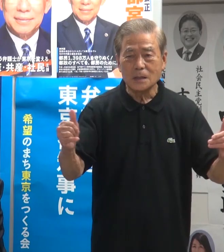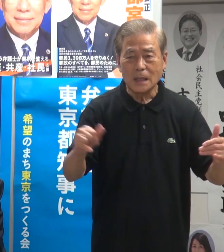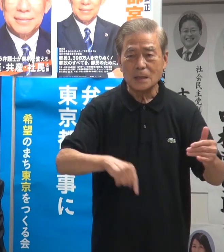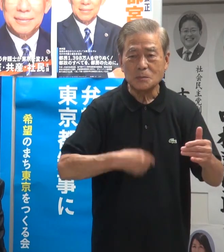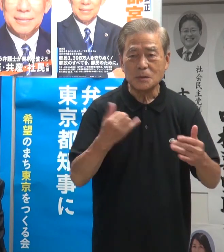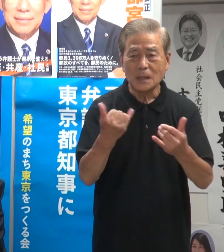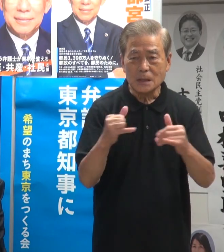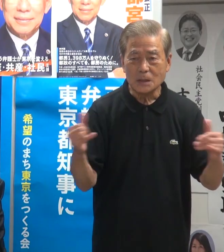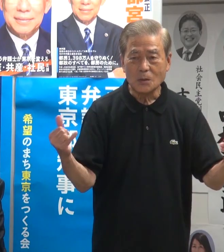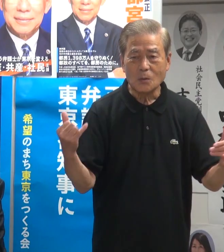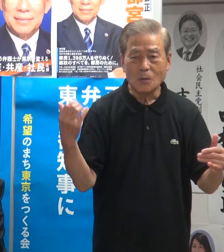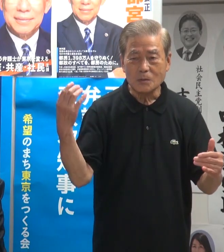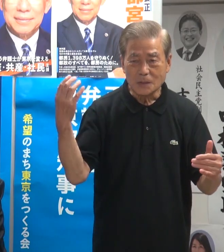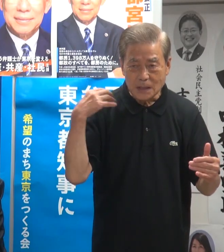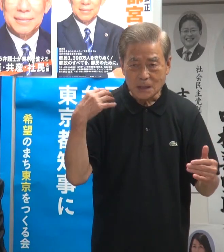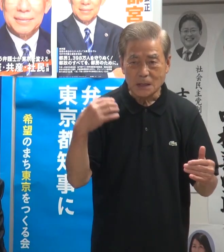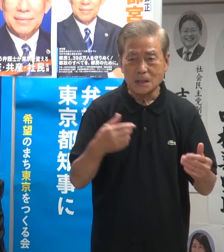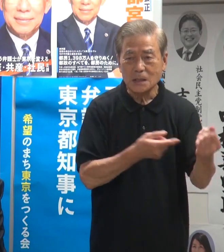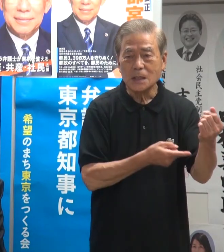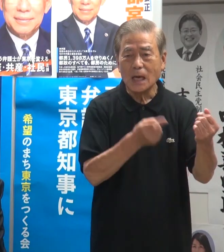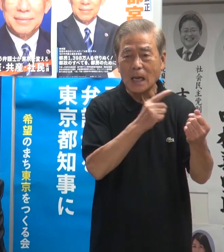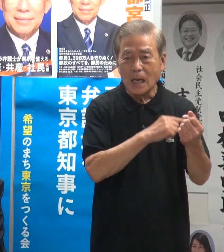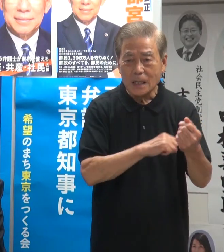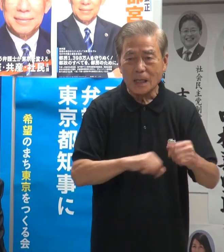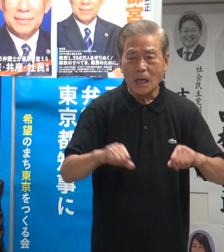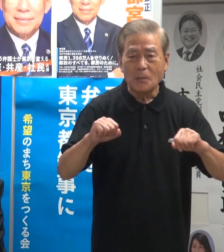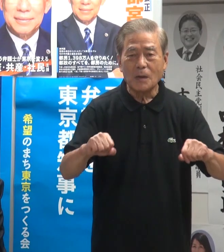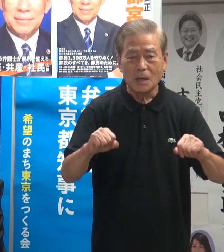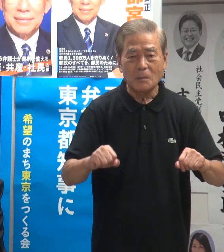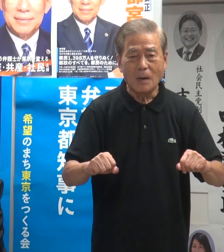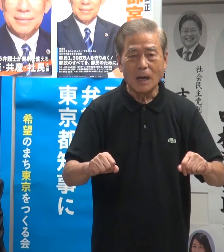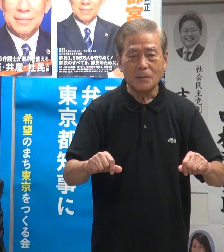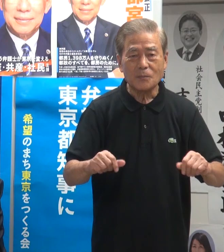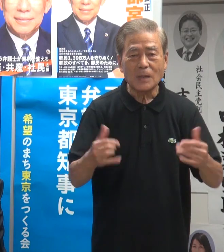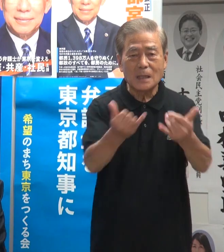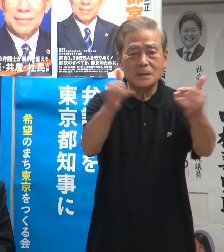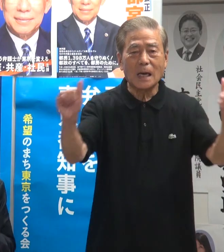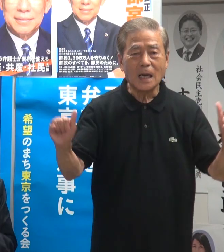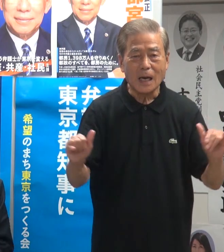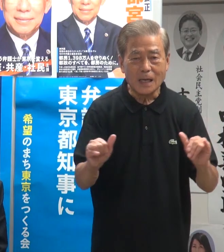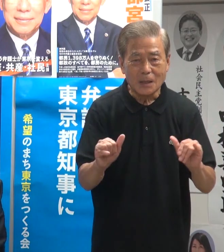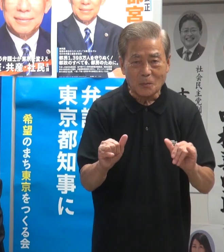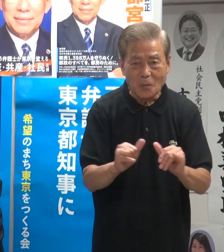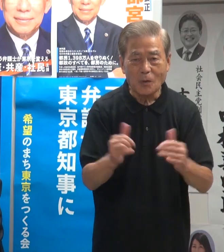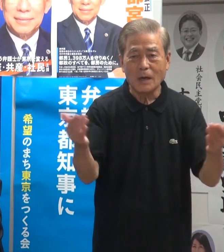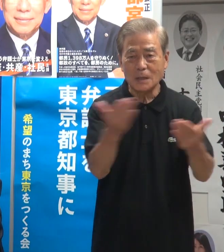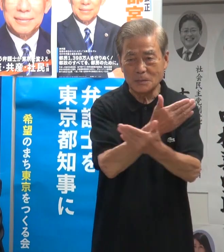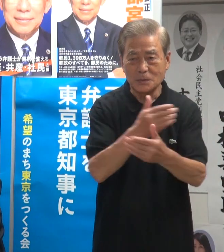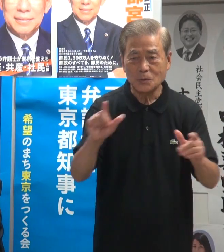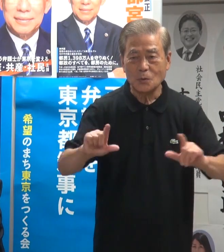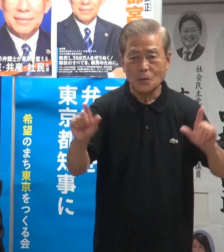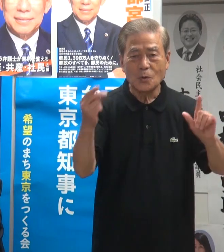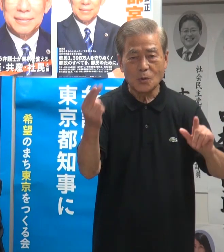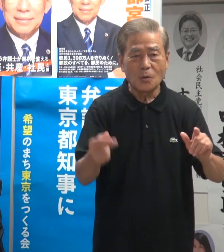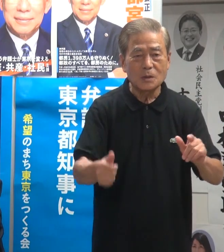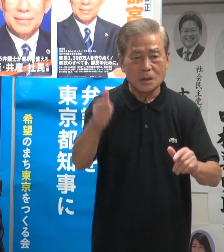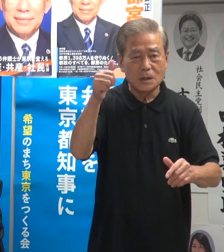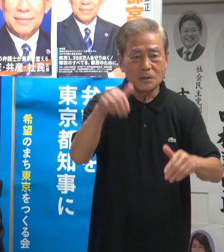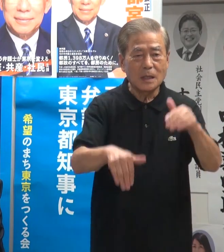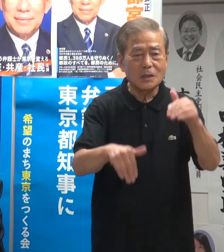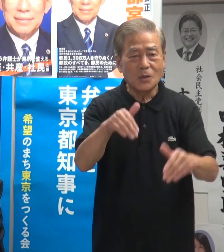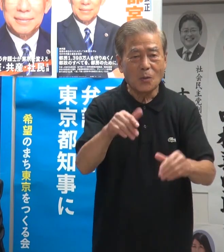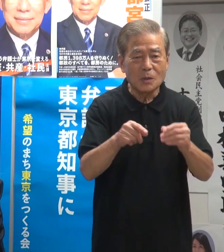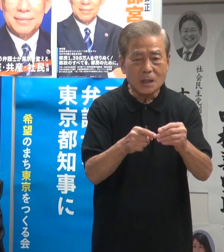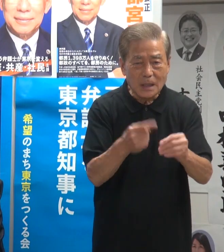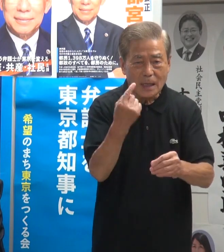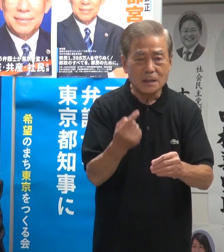必ず社会は変わっていくと思いますので、都知事選を機に若い人が 都